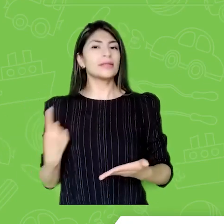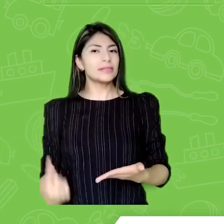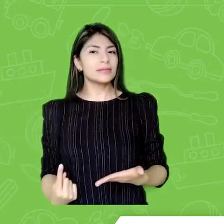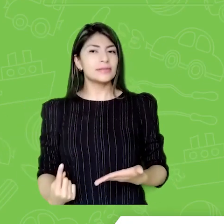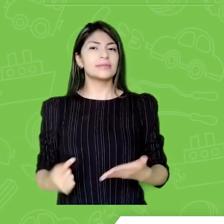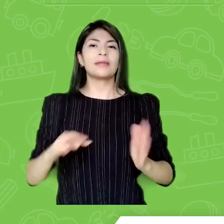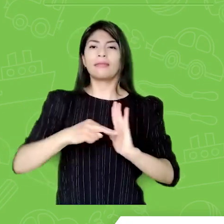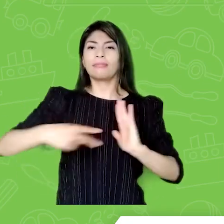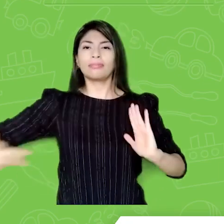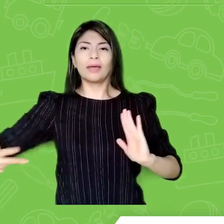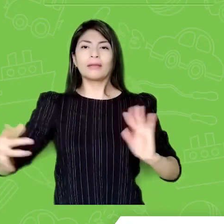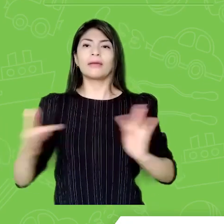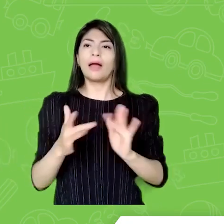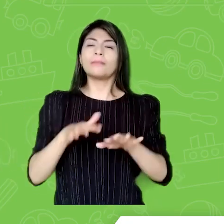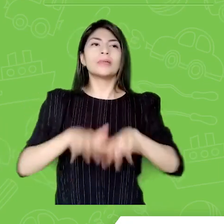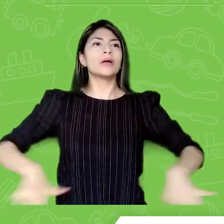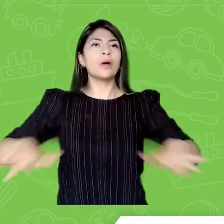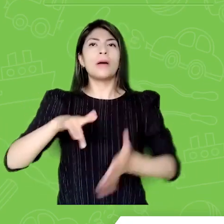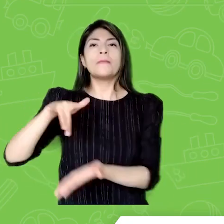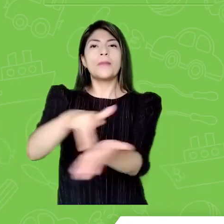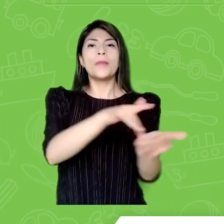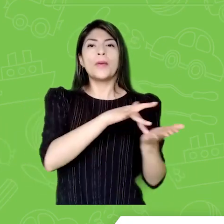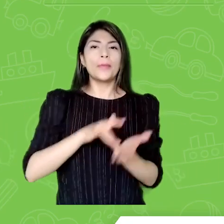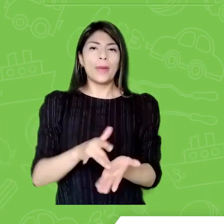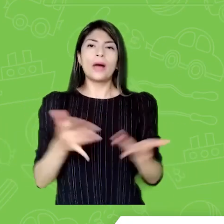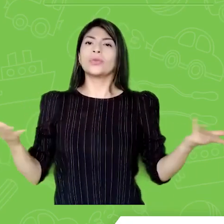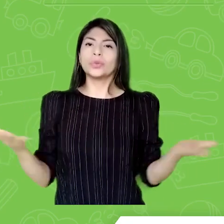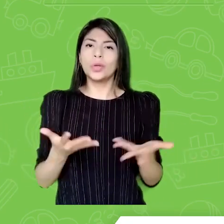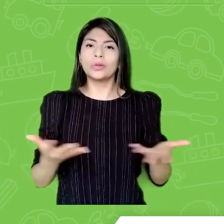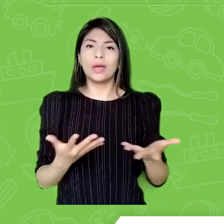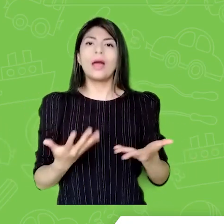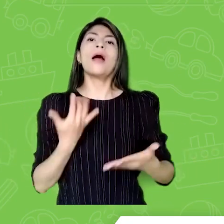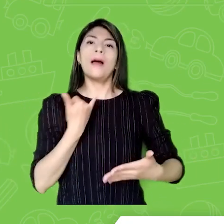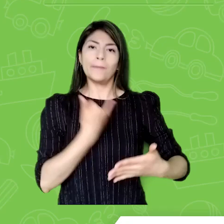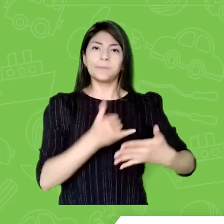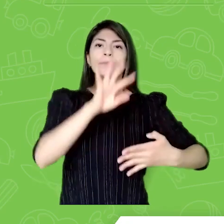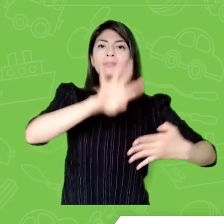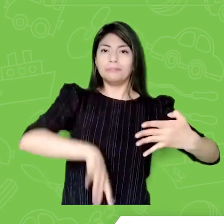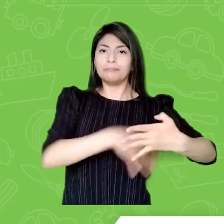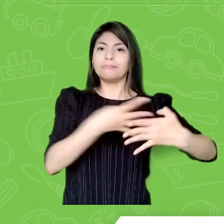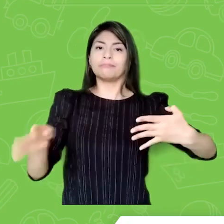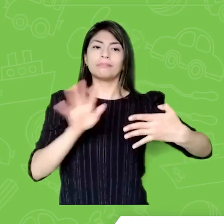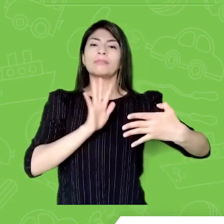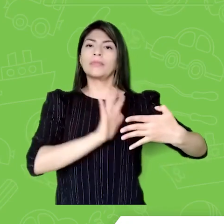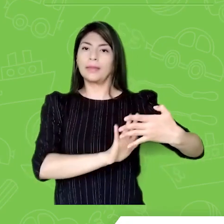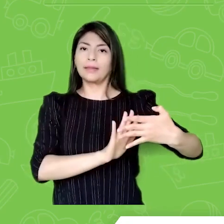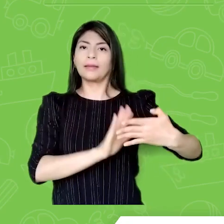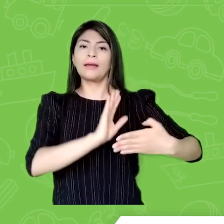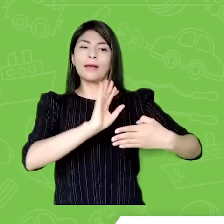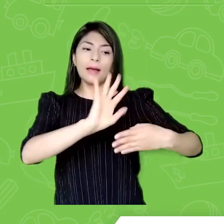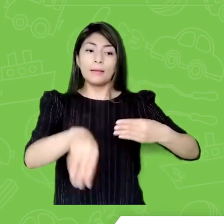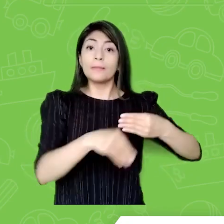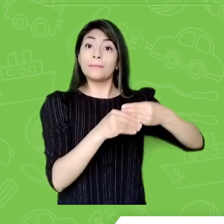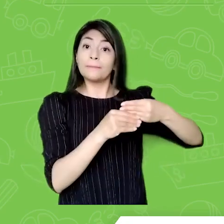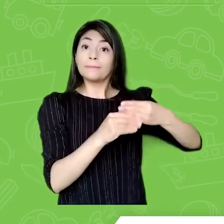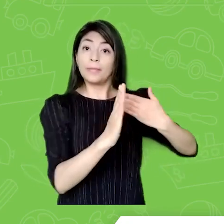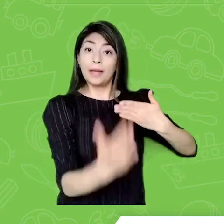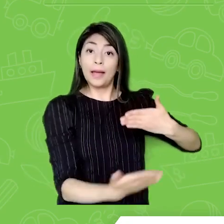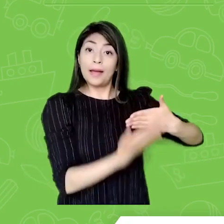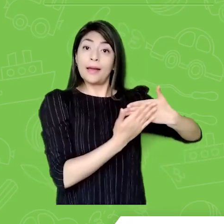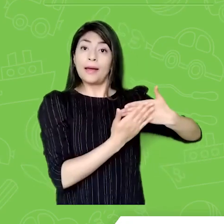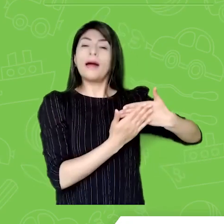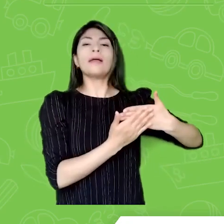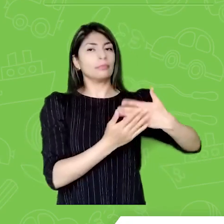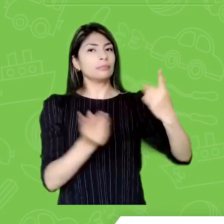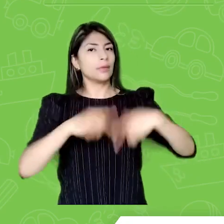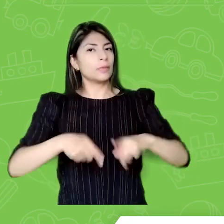especificaciones técnicas, la citación y las ciudades de presentación de estas pruebas se encuentran definidas en los respectivos apartes del anexo